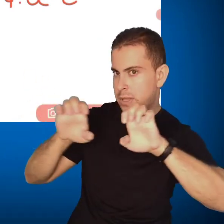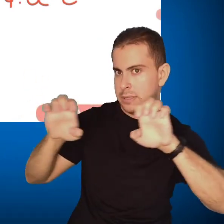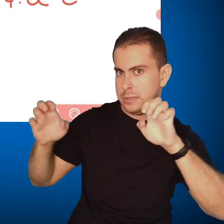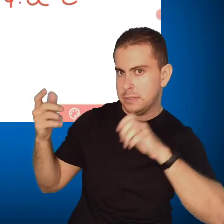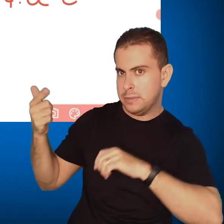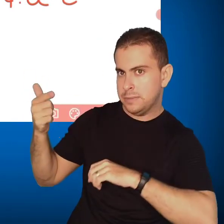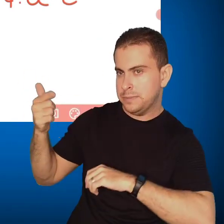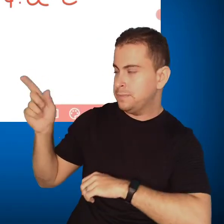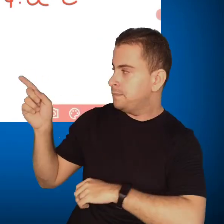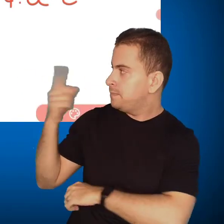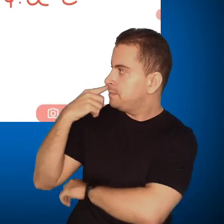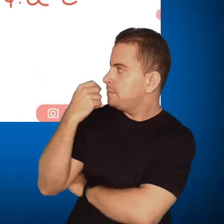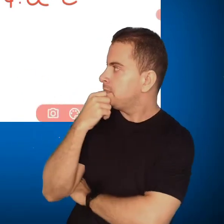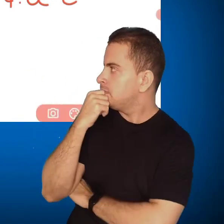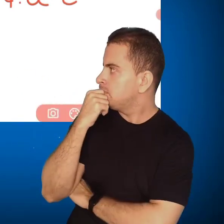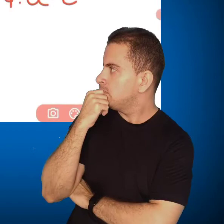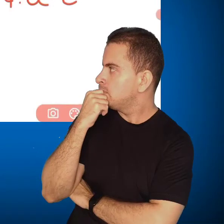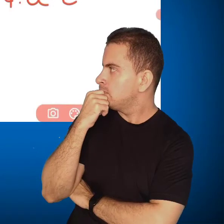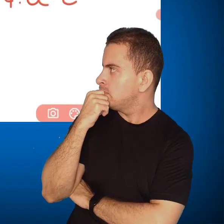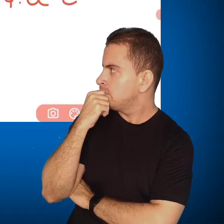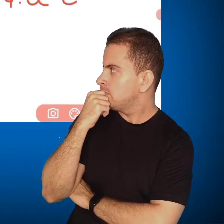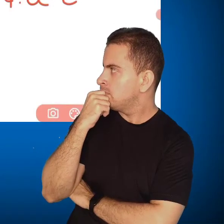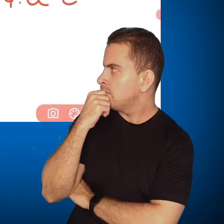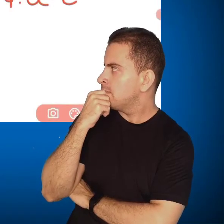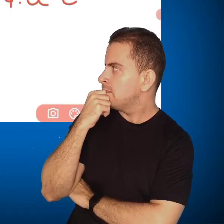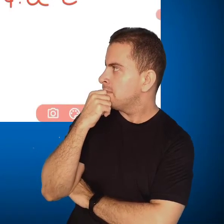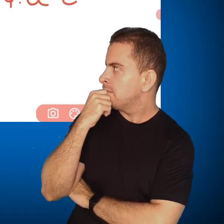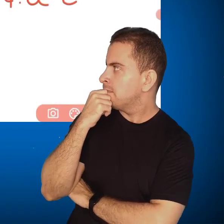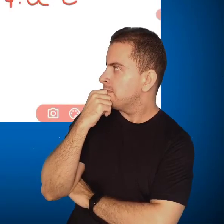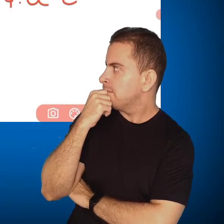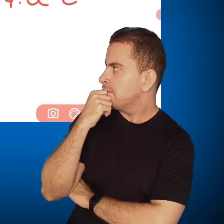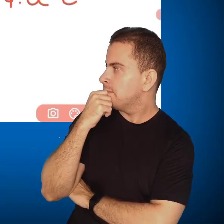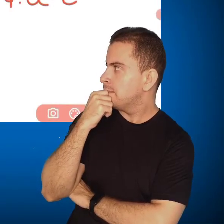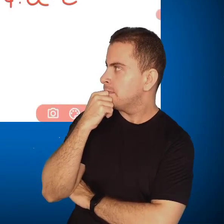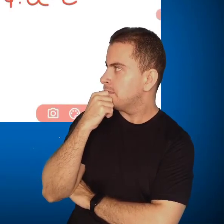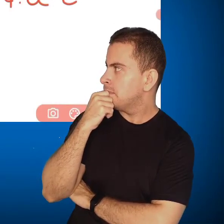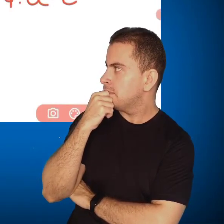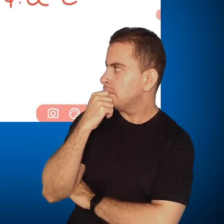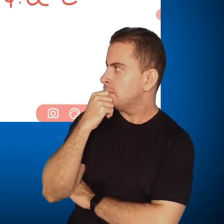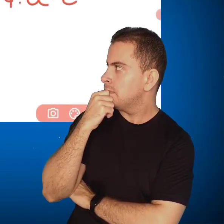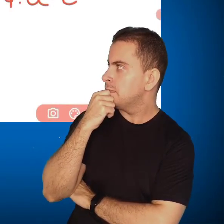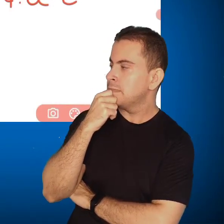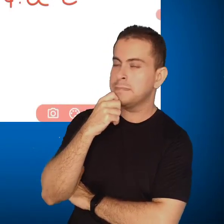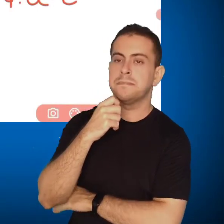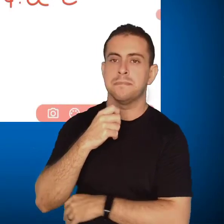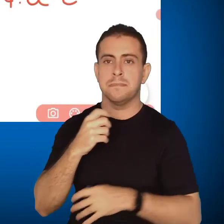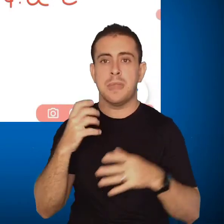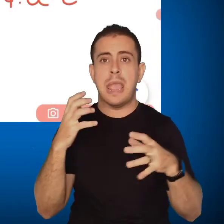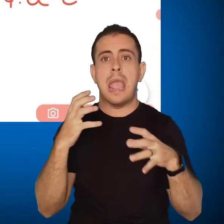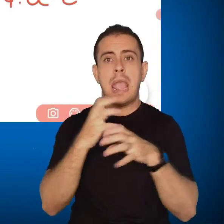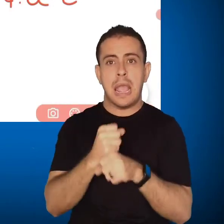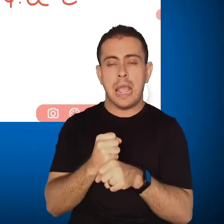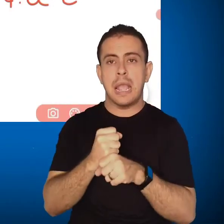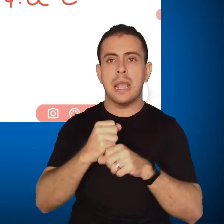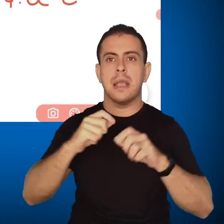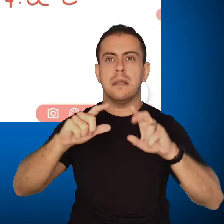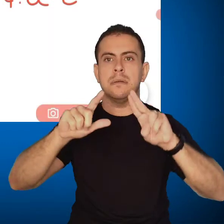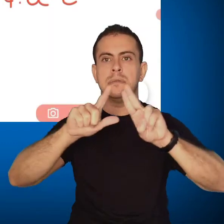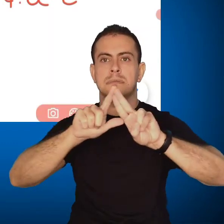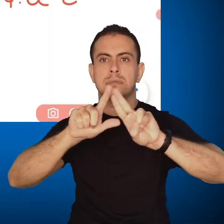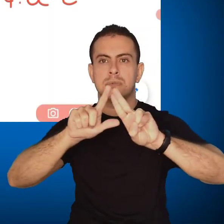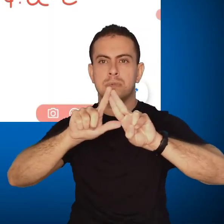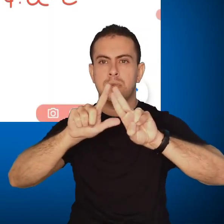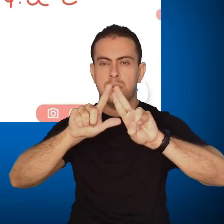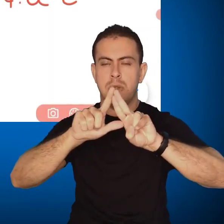mais 2x mais 1 igual a zero. E eu vou calcular o delta dessa equação do segundo grau aqui